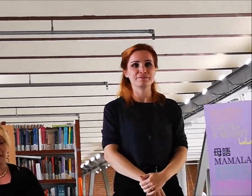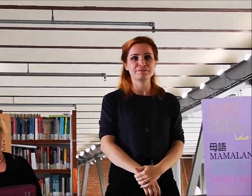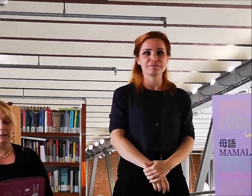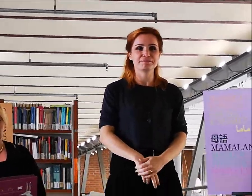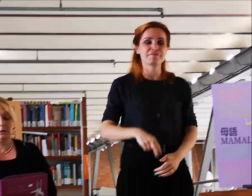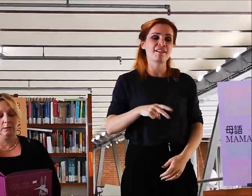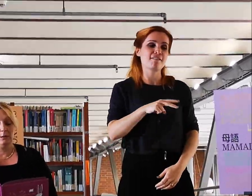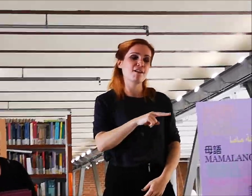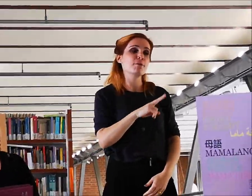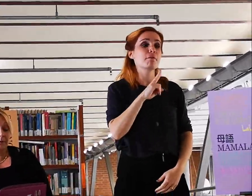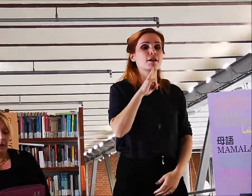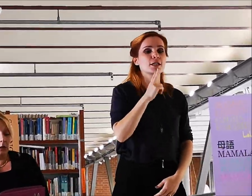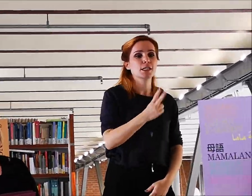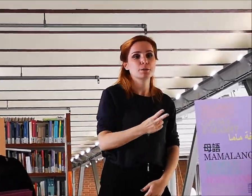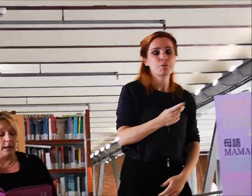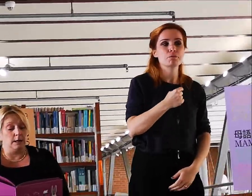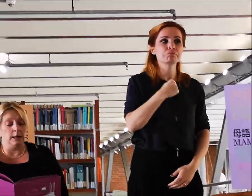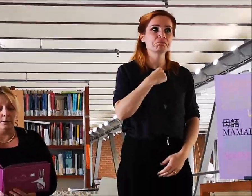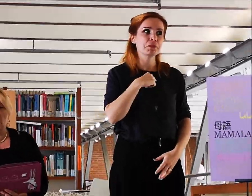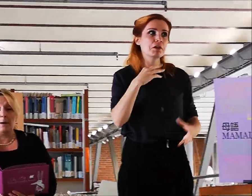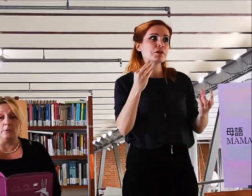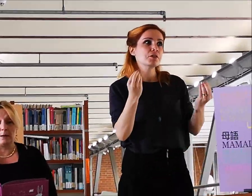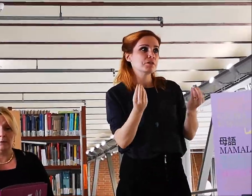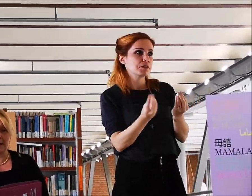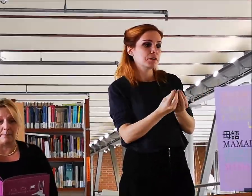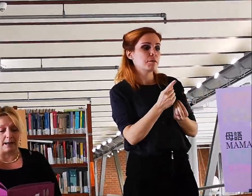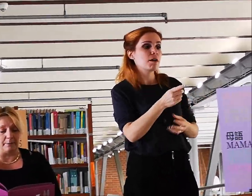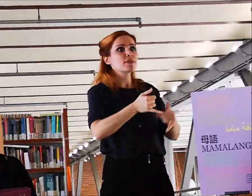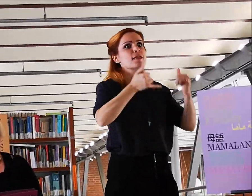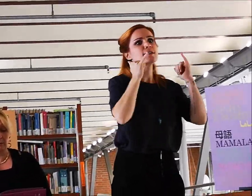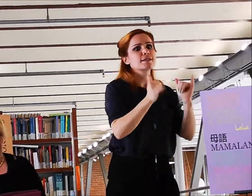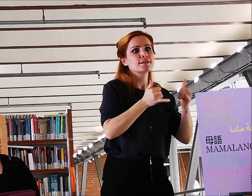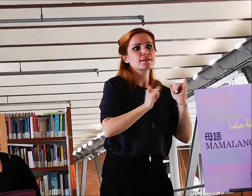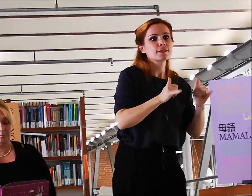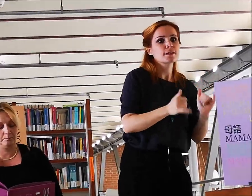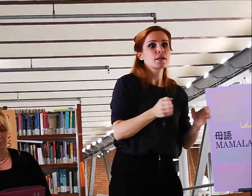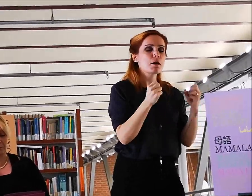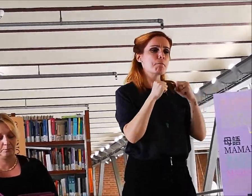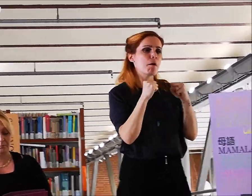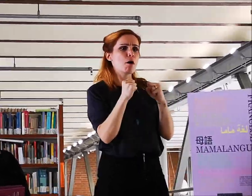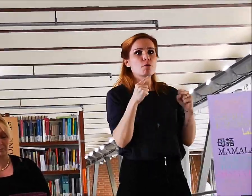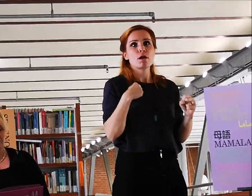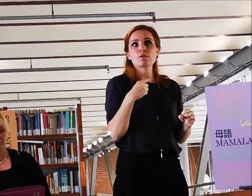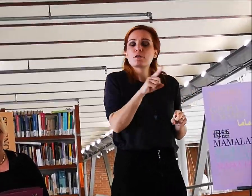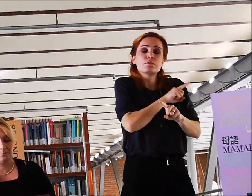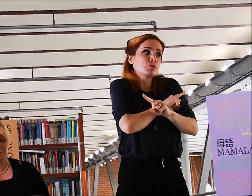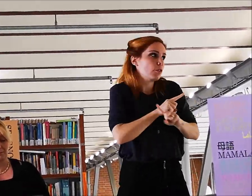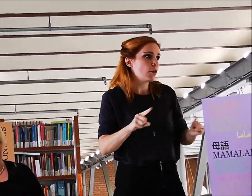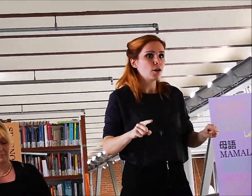La formica dice: io vengo con te, io non ho paura di una capra caprina.